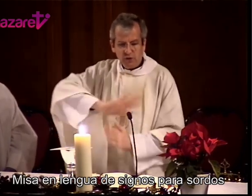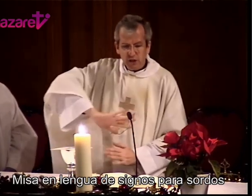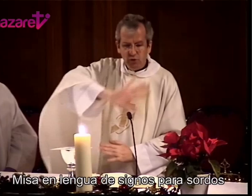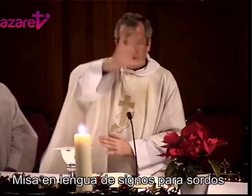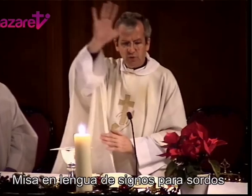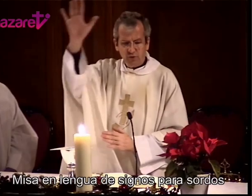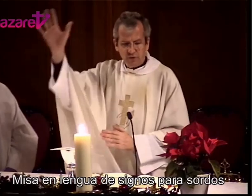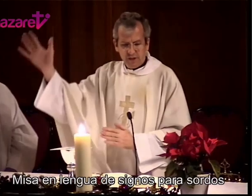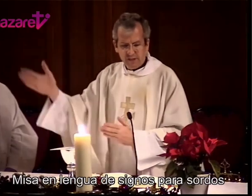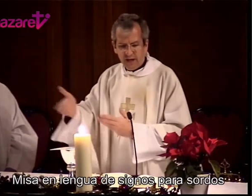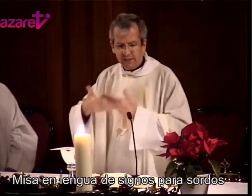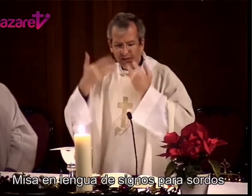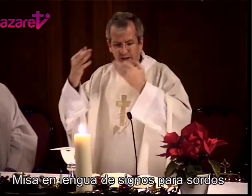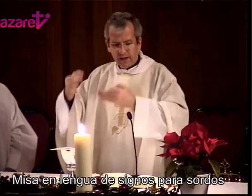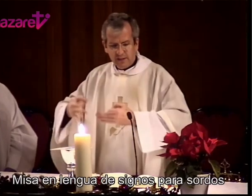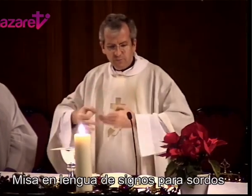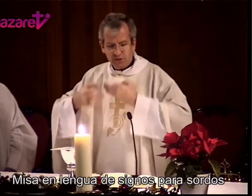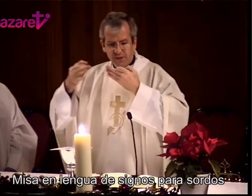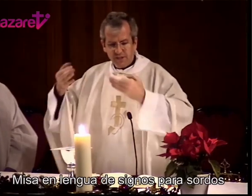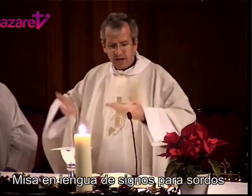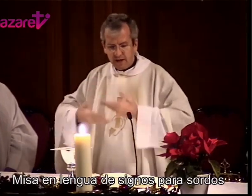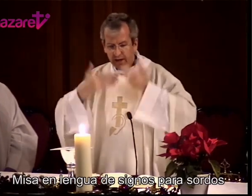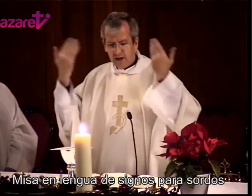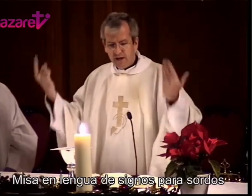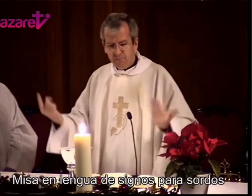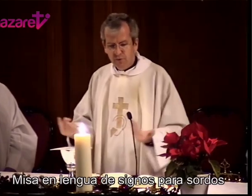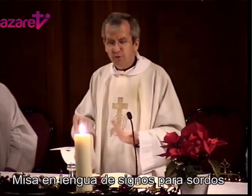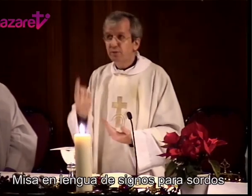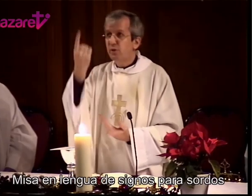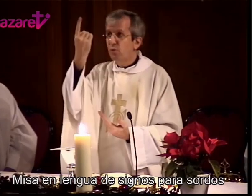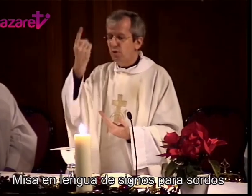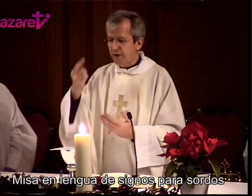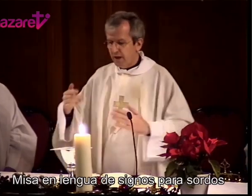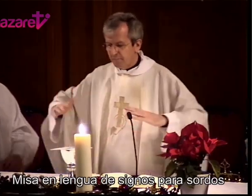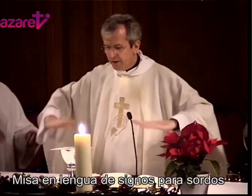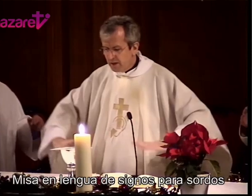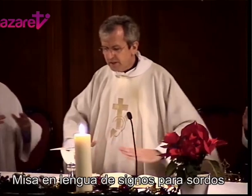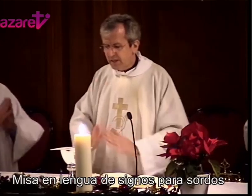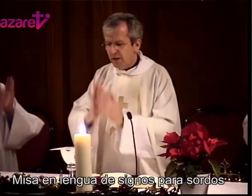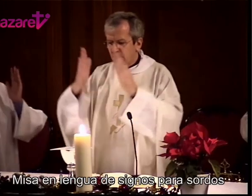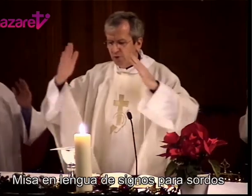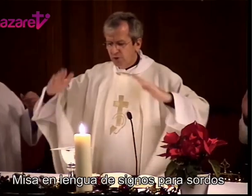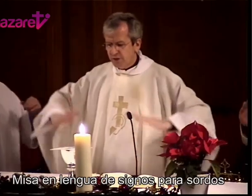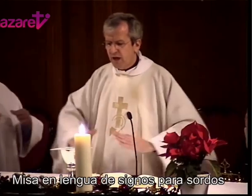con todos los coros celestiales, cantamos sin cesar el himno de tu gloria. Santo,